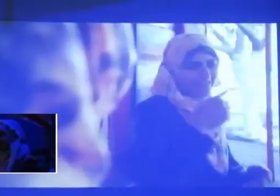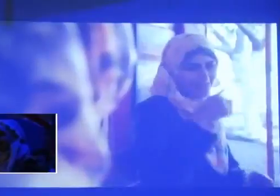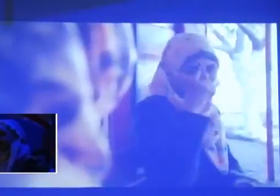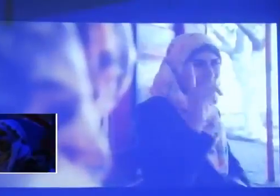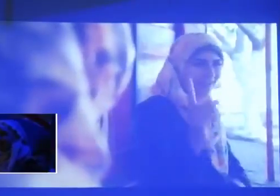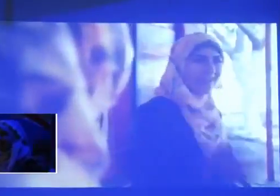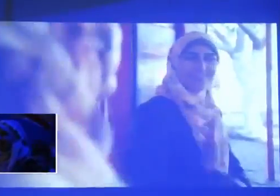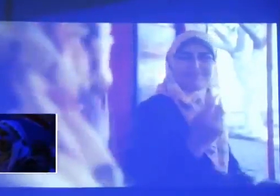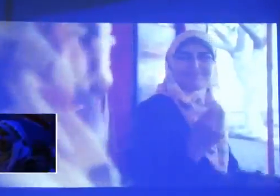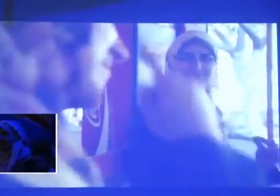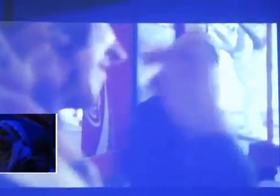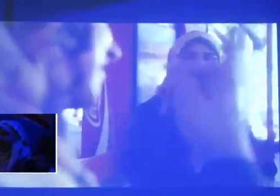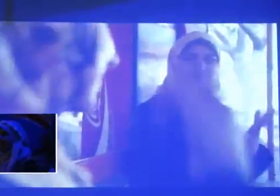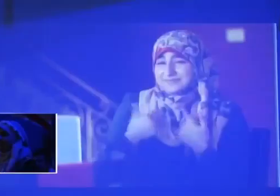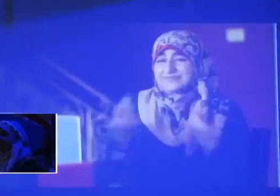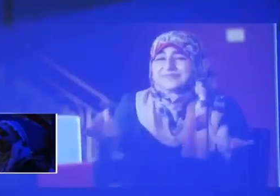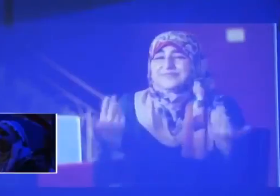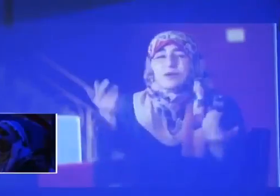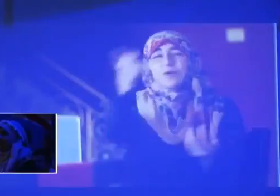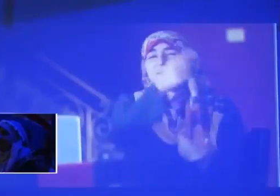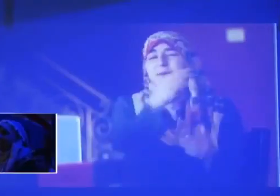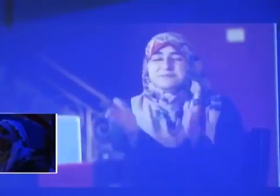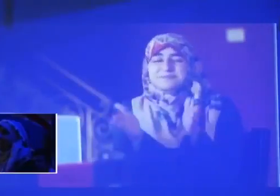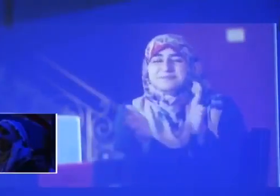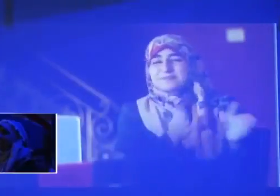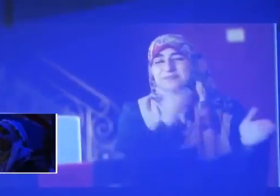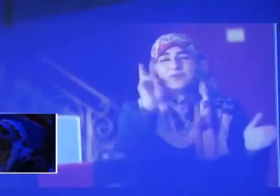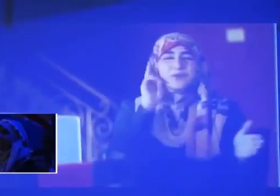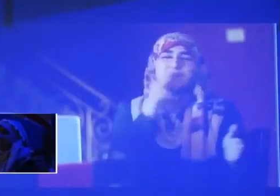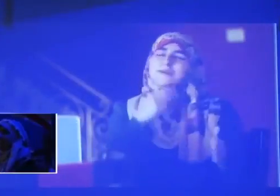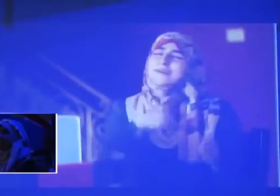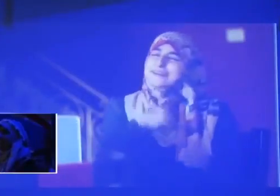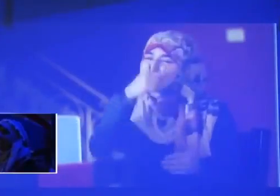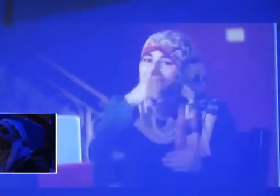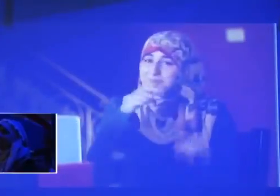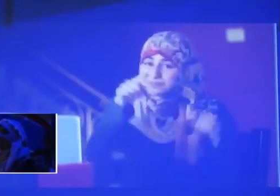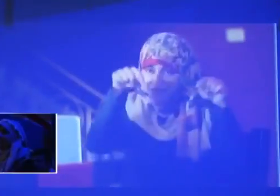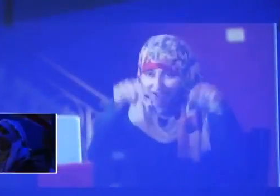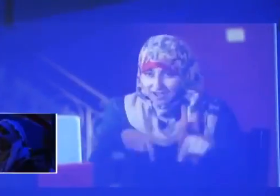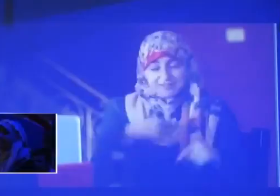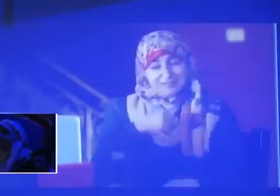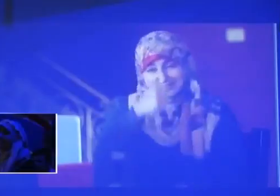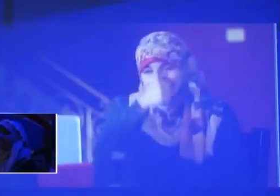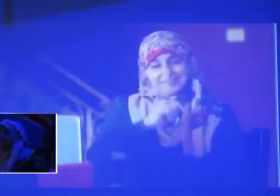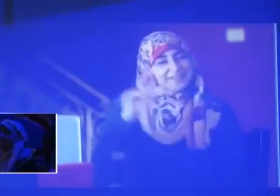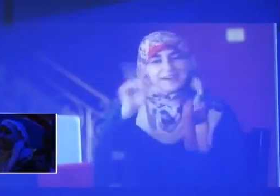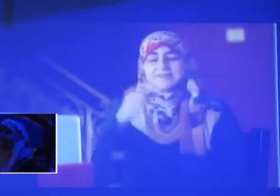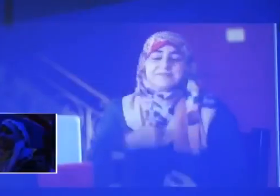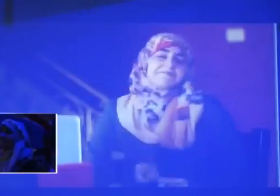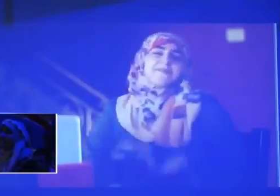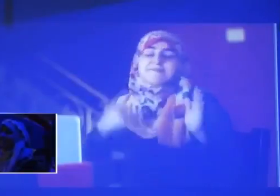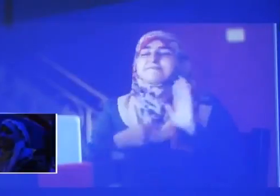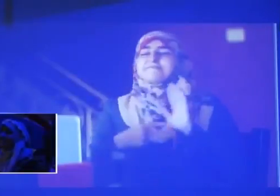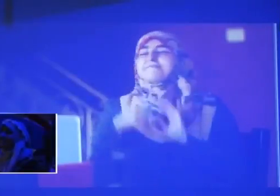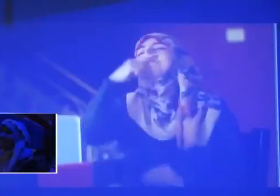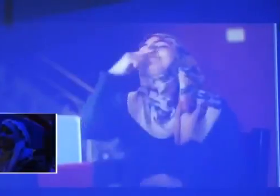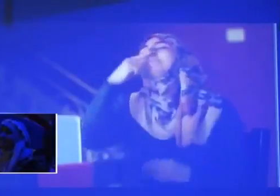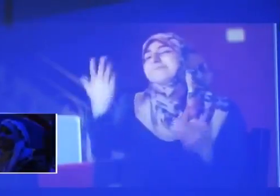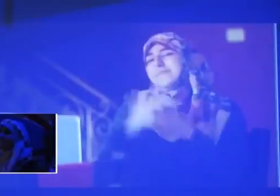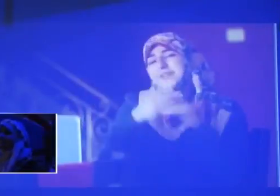هيك إخواتي بكملوا مراحلهم الدراسية، أنا بس مرحلة الإعدادية وخلصت، بس هلأ مش زعلانة لأن الجامعة الإسلامية